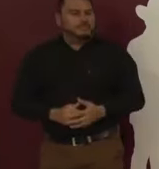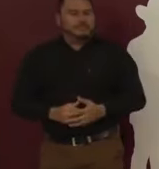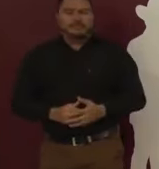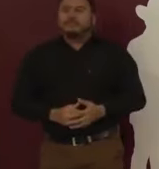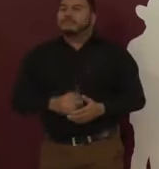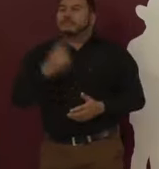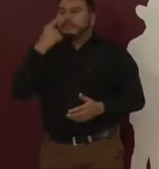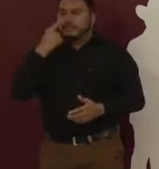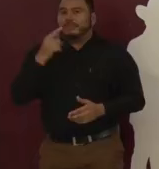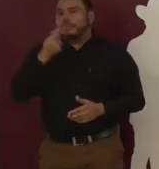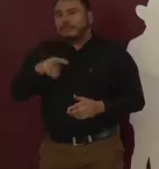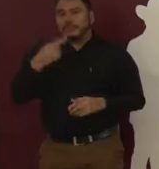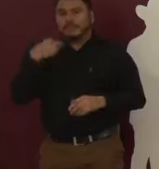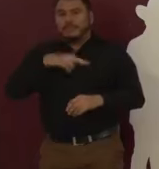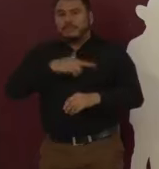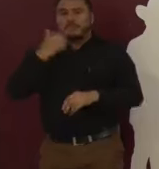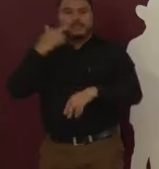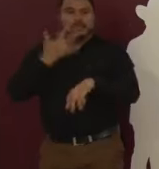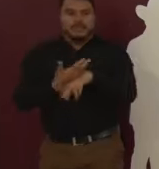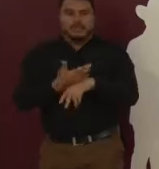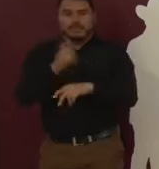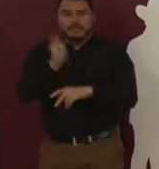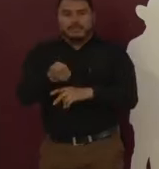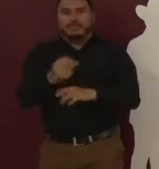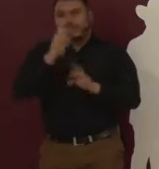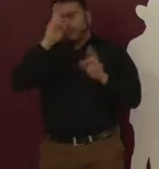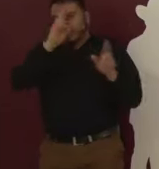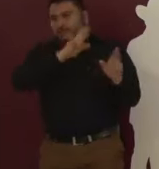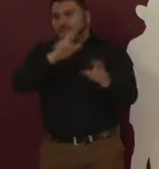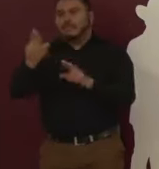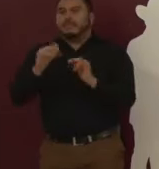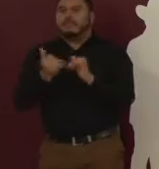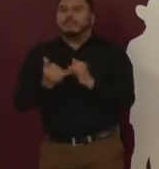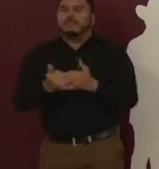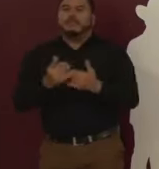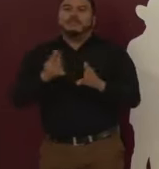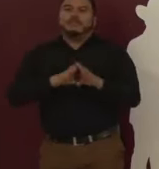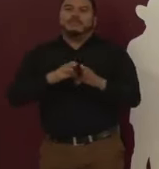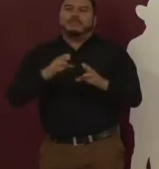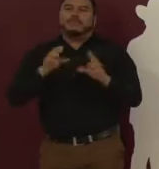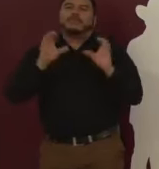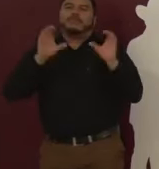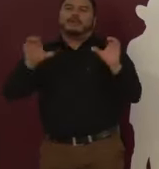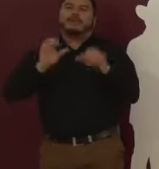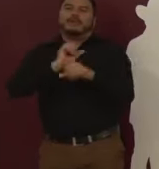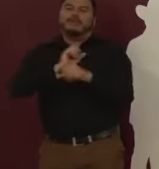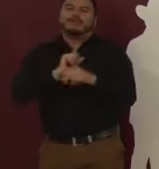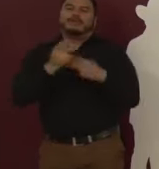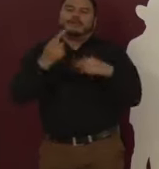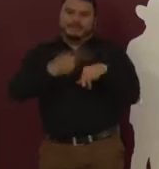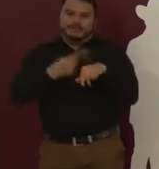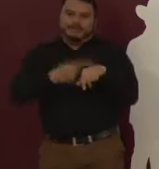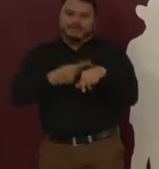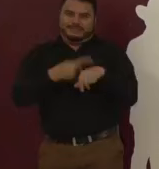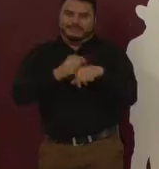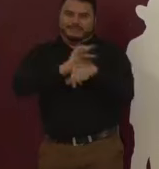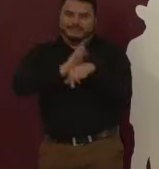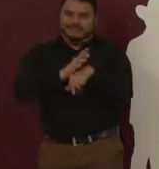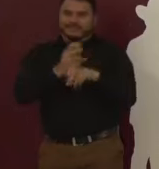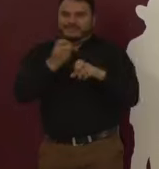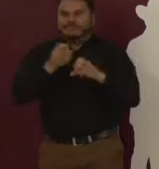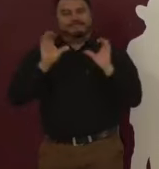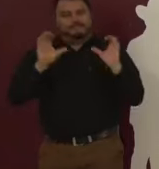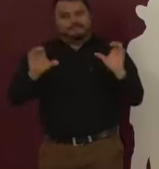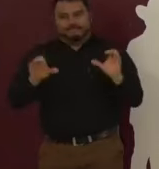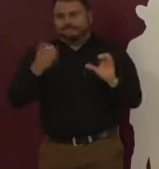Mira, la responsabilidad que tenemos nosotros es respetar los protocolos de salud, y eso es lo que vamos a hacer en todo